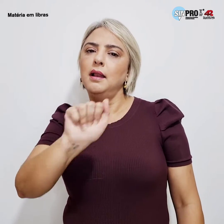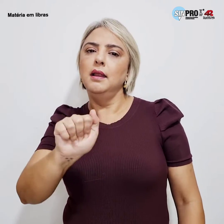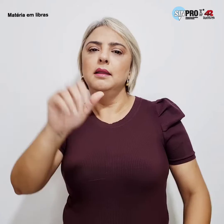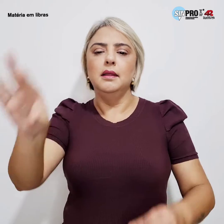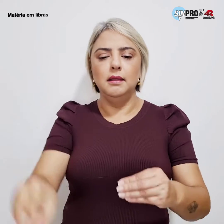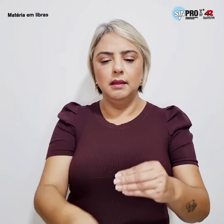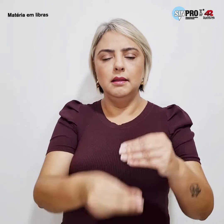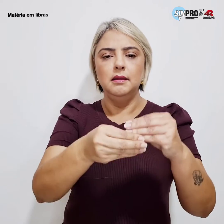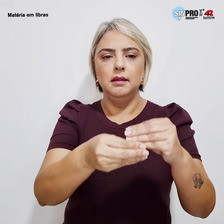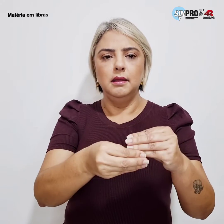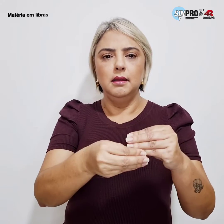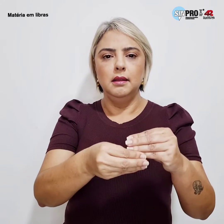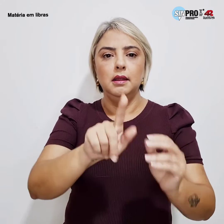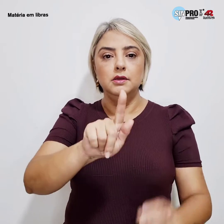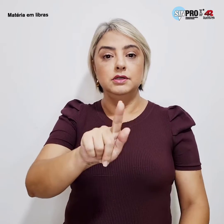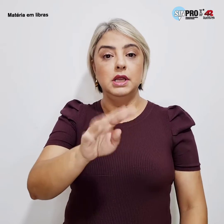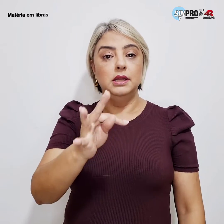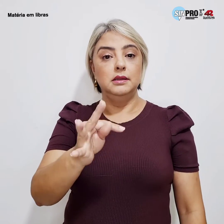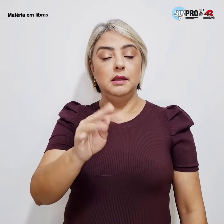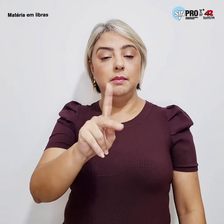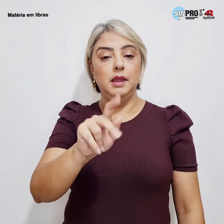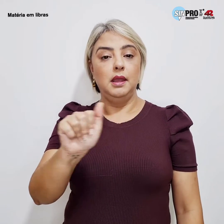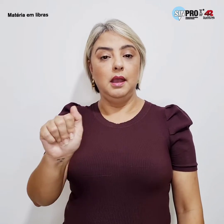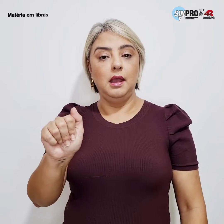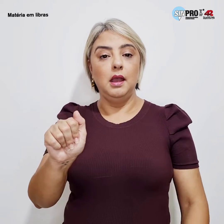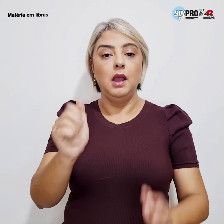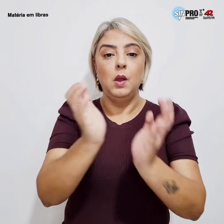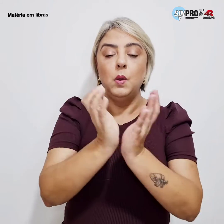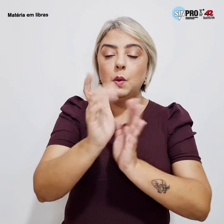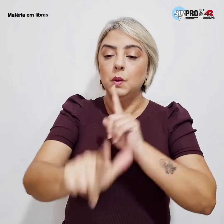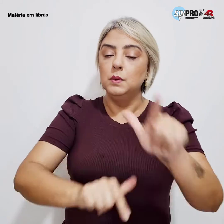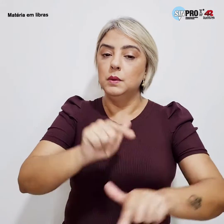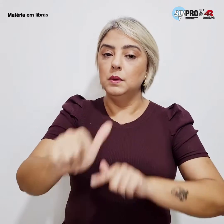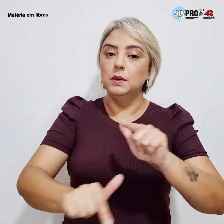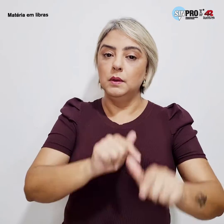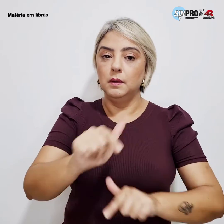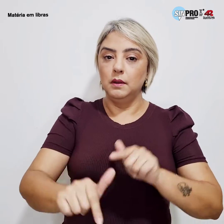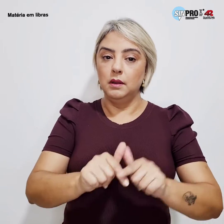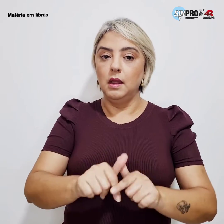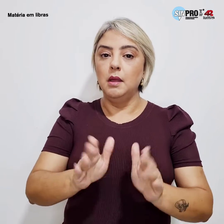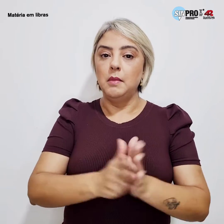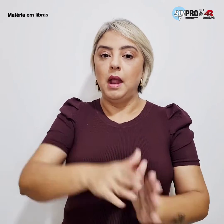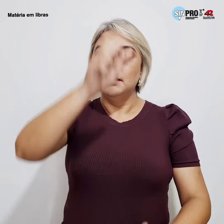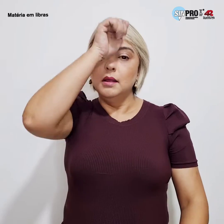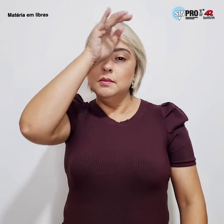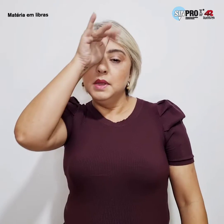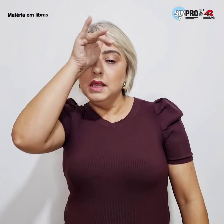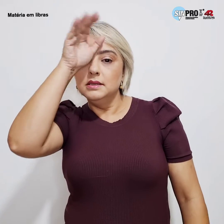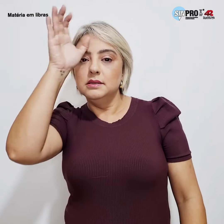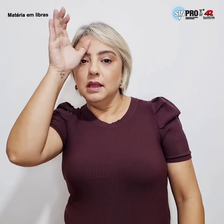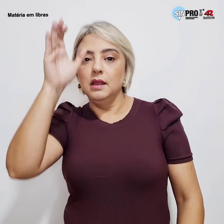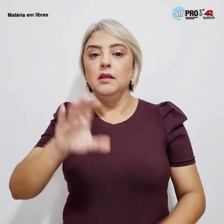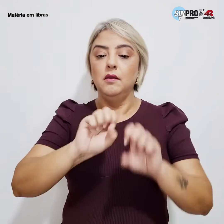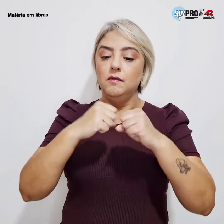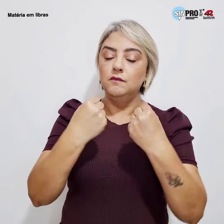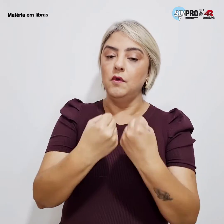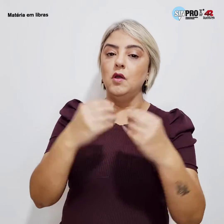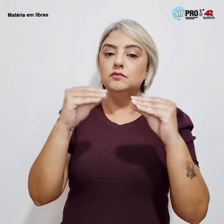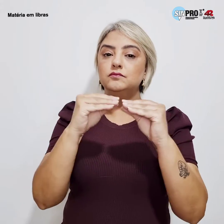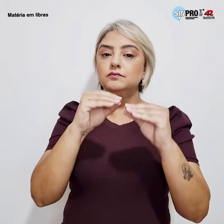integrante do GTPA, Grupo de Trabalho Pró-Alfabetização, Fórum EJA. Portanto,